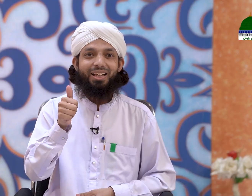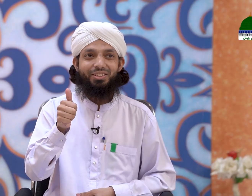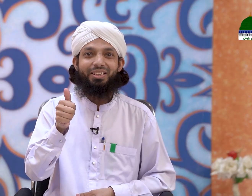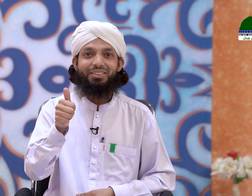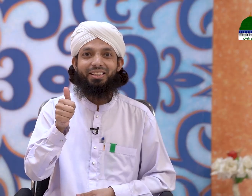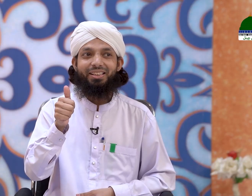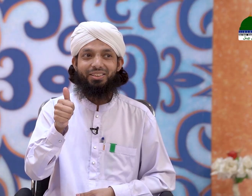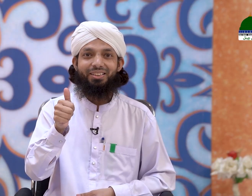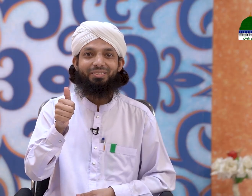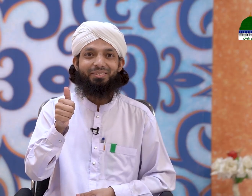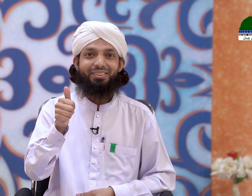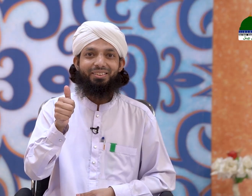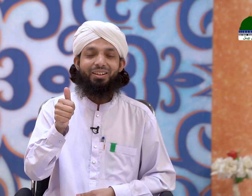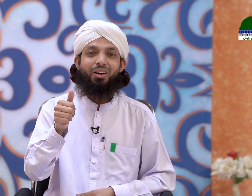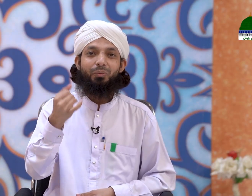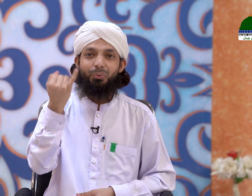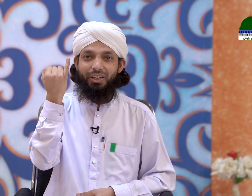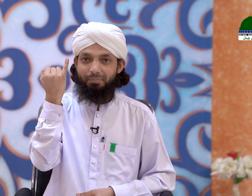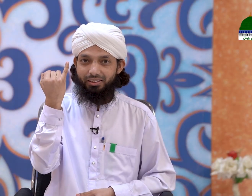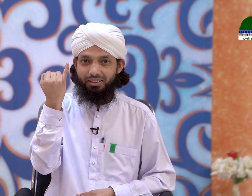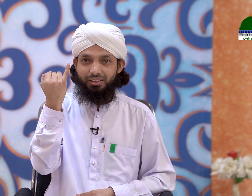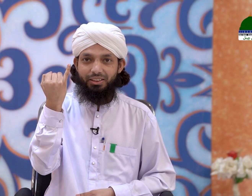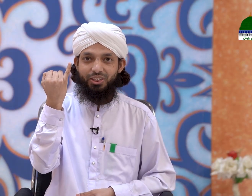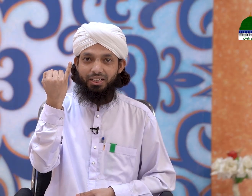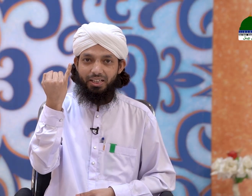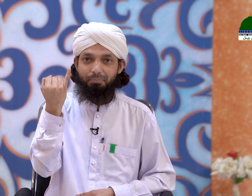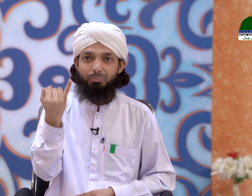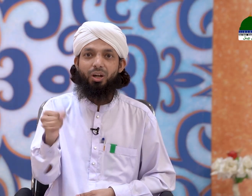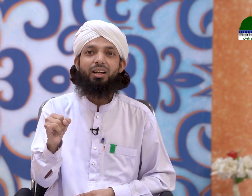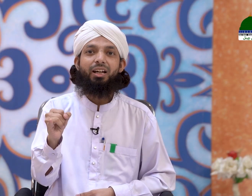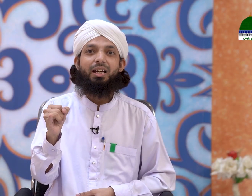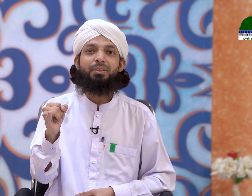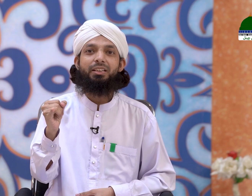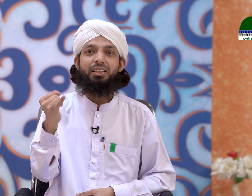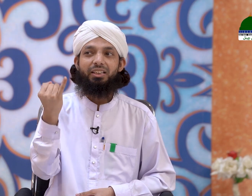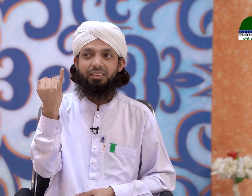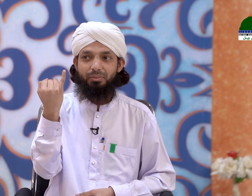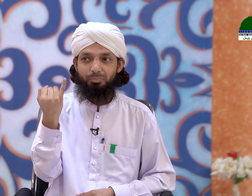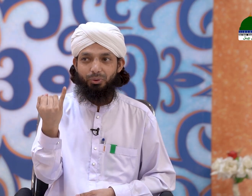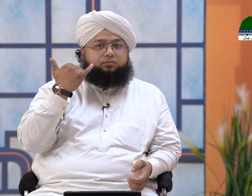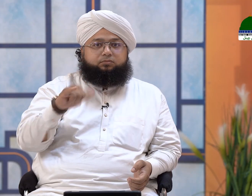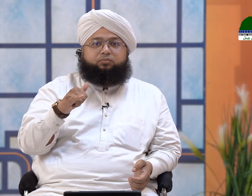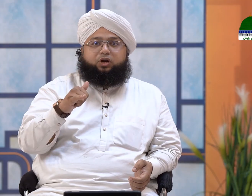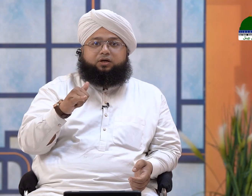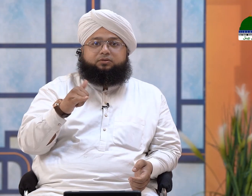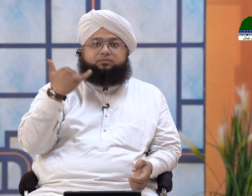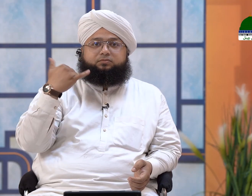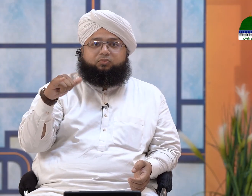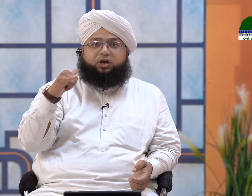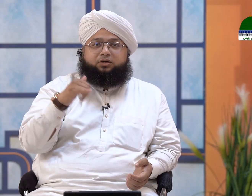اچھے کا اشارہ یہ اچھا، اچھا، اور برے کا اشارہ یہ ہے برا، خراب، یعنی کہ برا، خراب، برا۔ برا۔